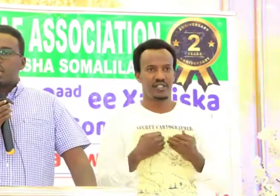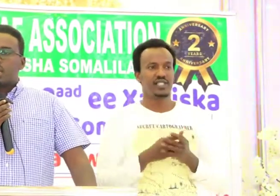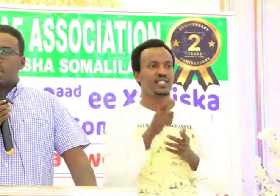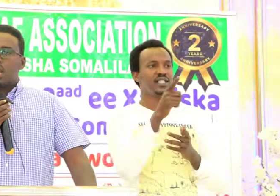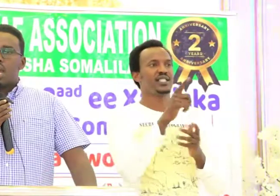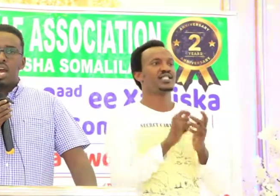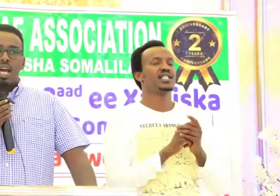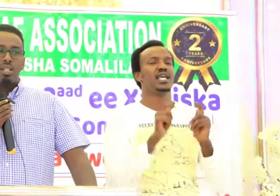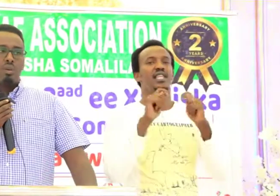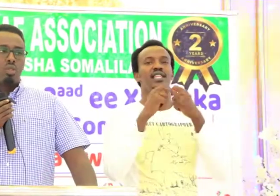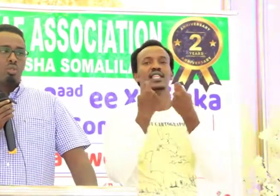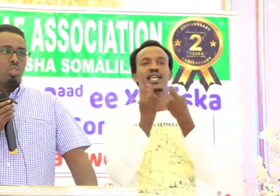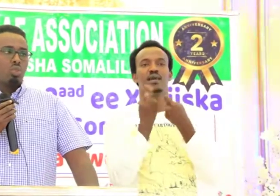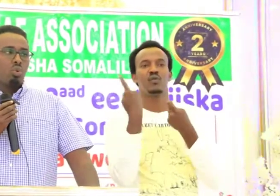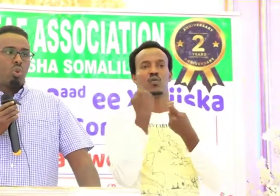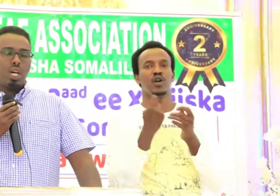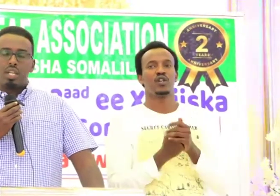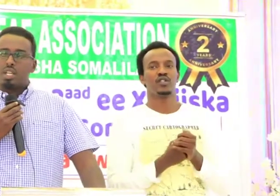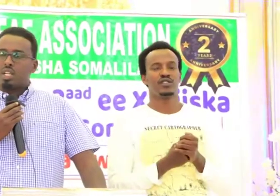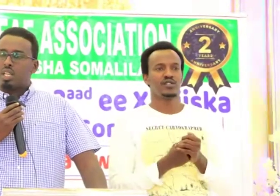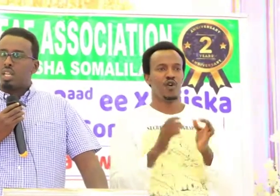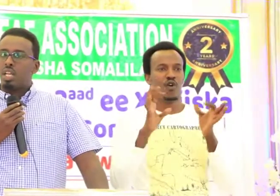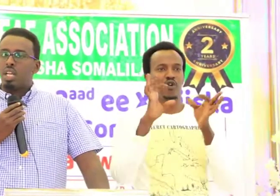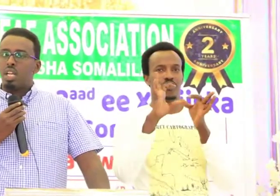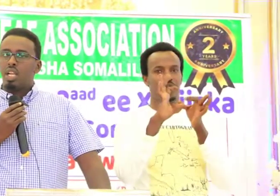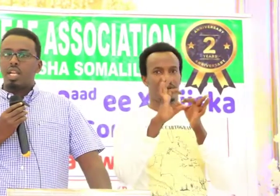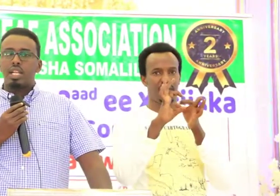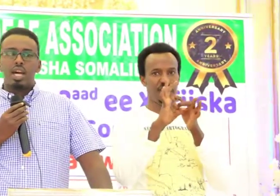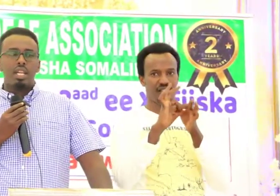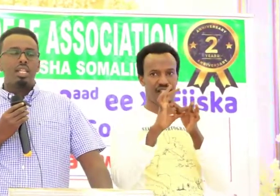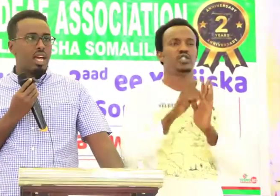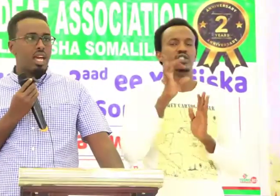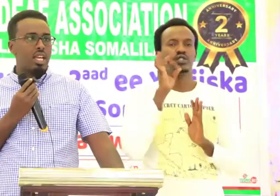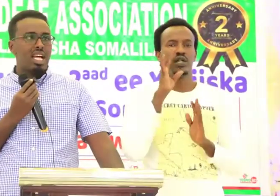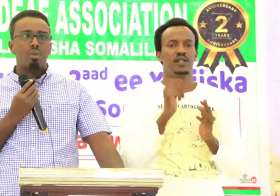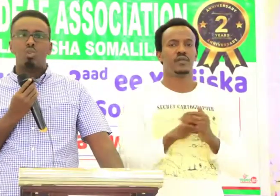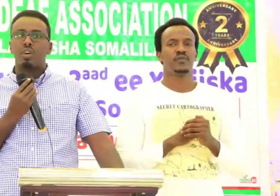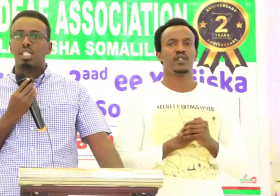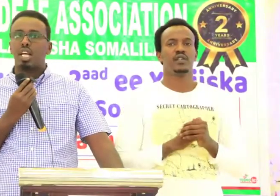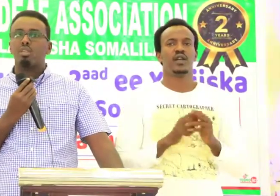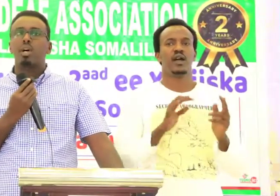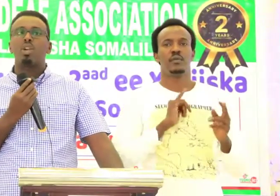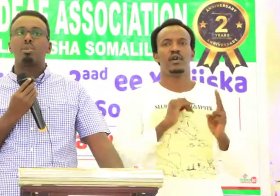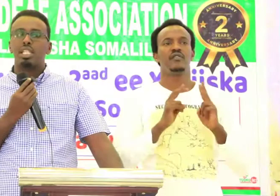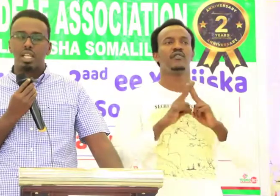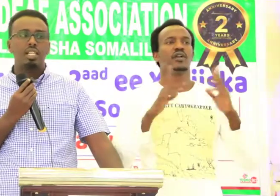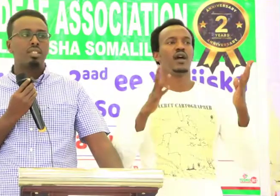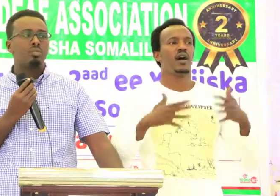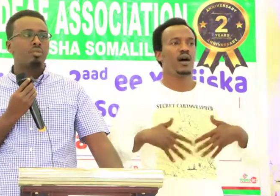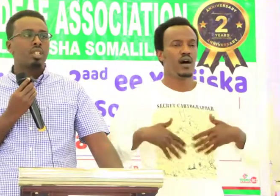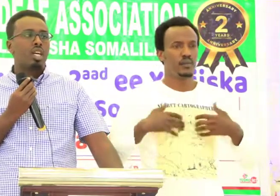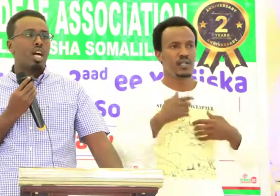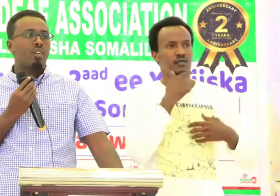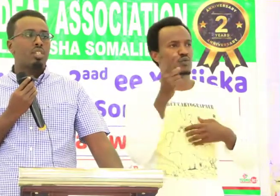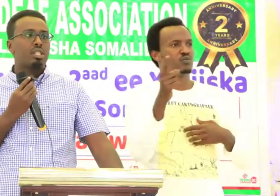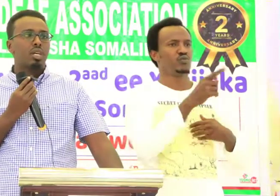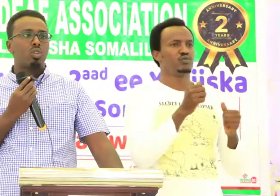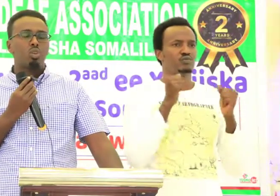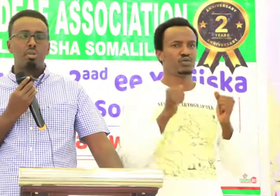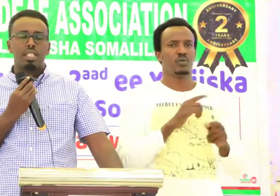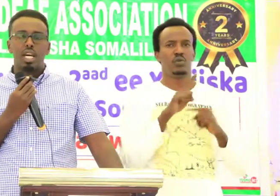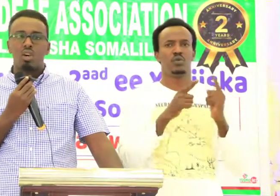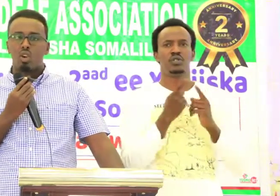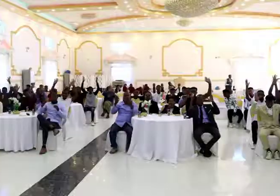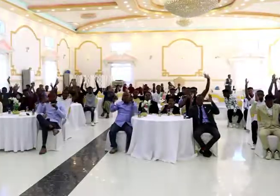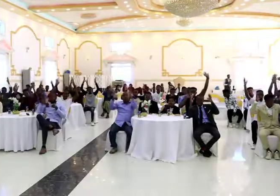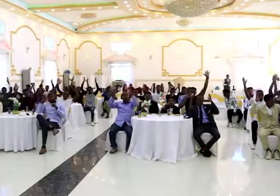tiimkani aad baan runtii isku eeyn xiranahay aad baan ugu faraxsanahay nimanka waa niman dhisan xafiiska markay